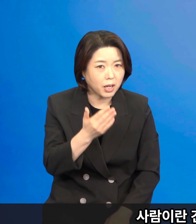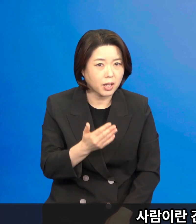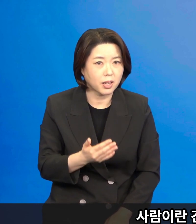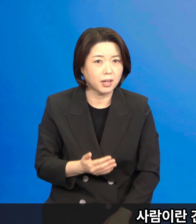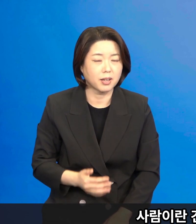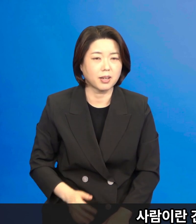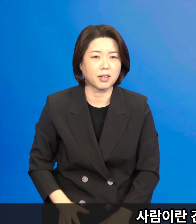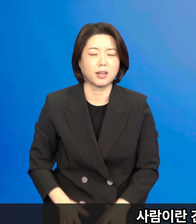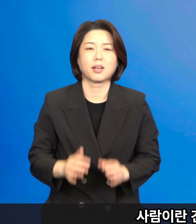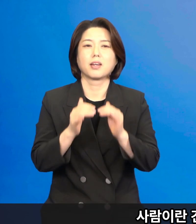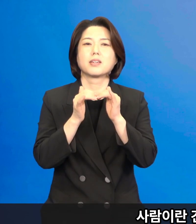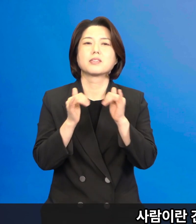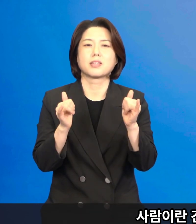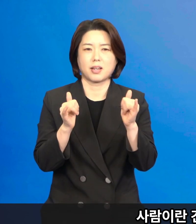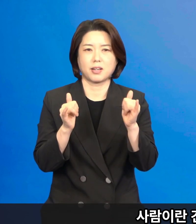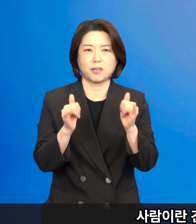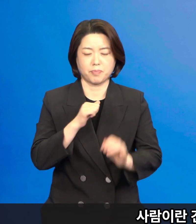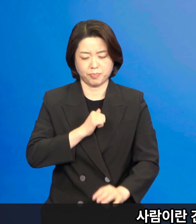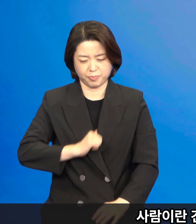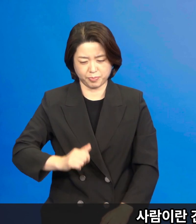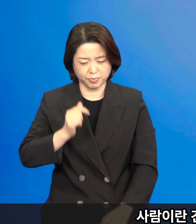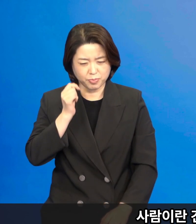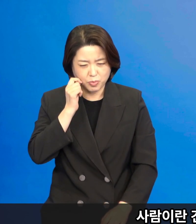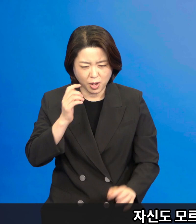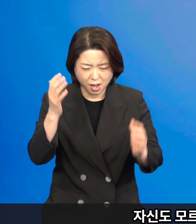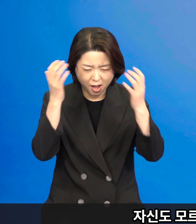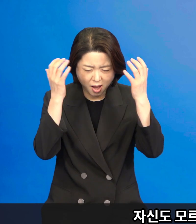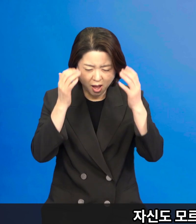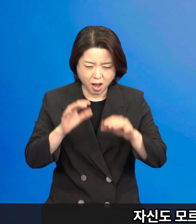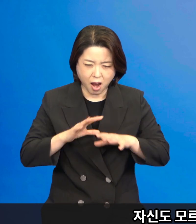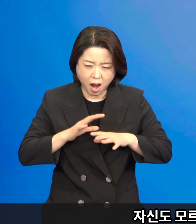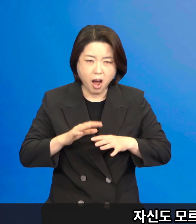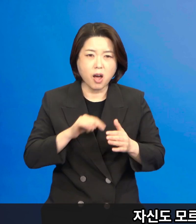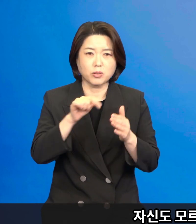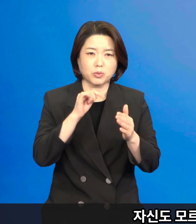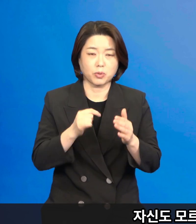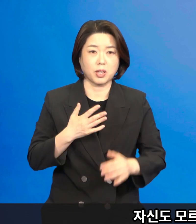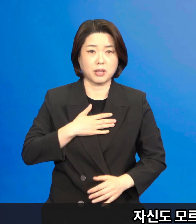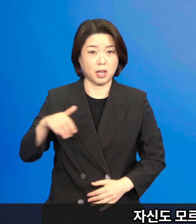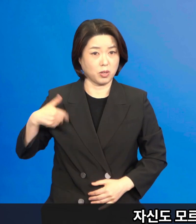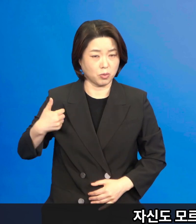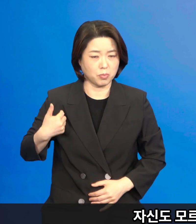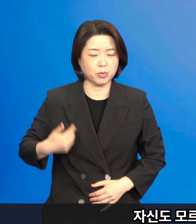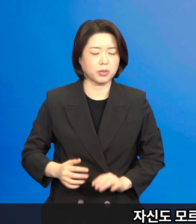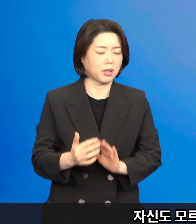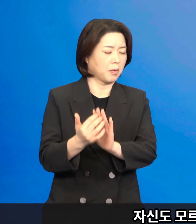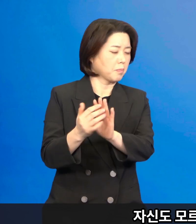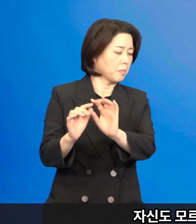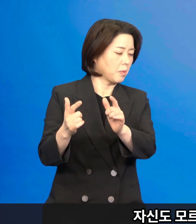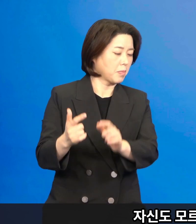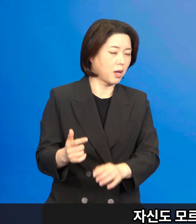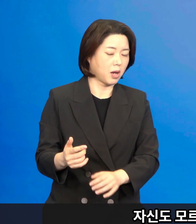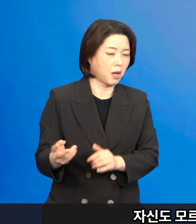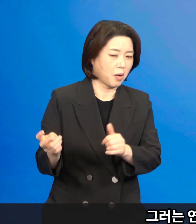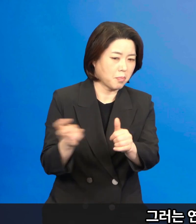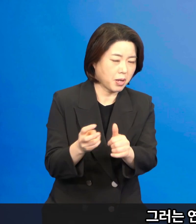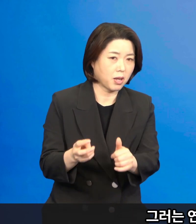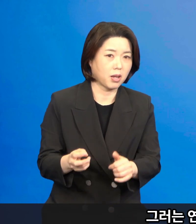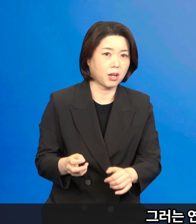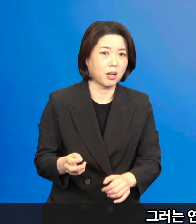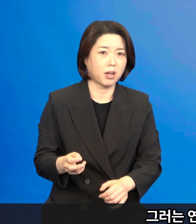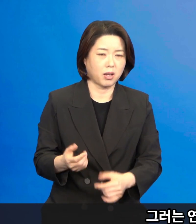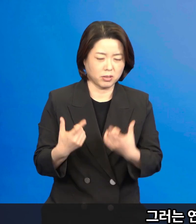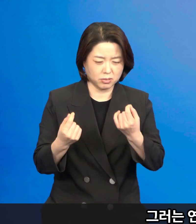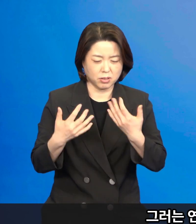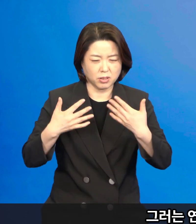사람이란 견딜 수 없는 공포 속에 자신도 모르게 부인하고 배반하고